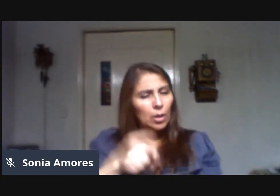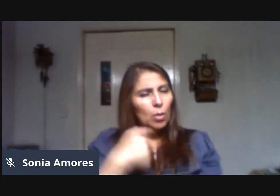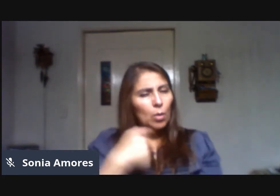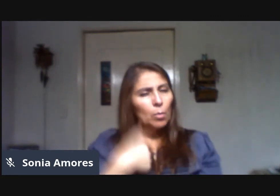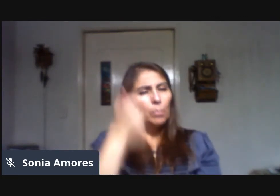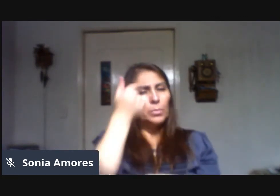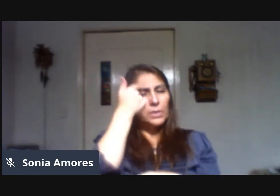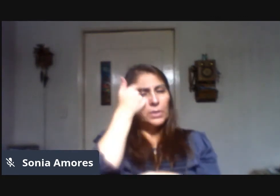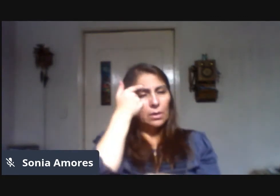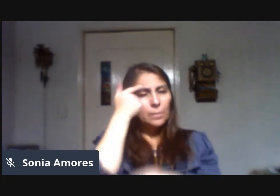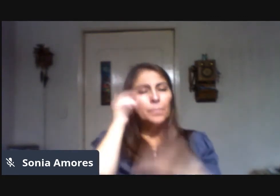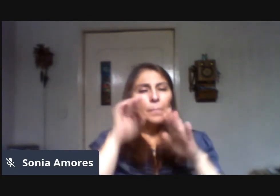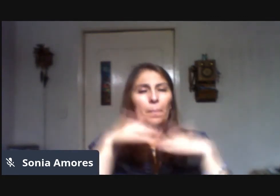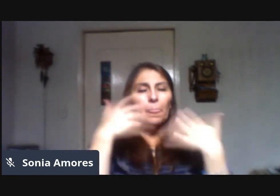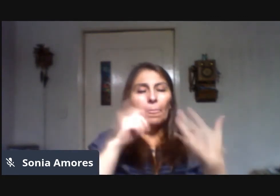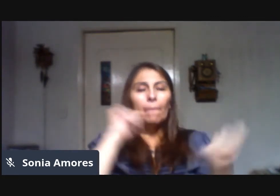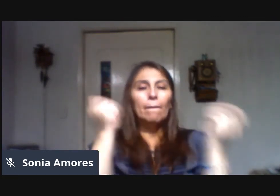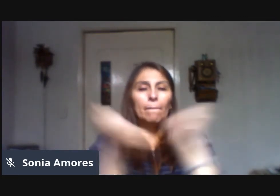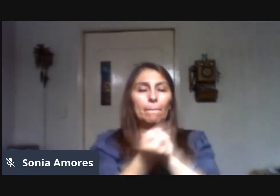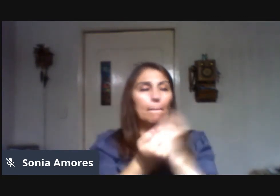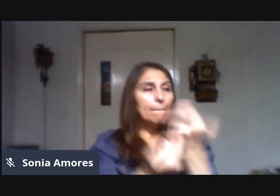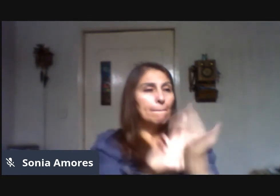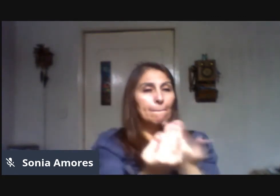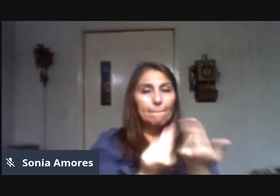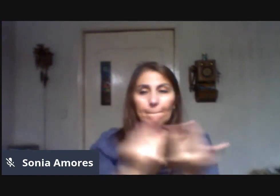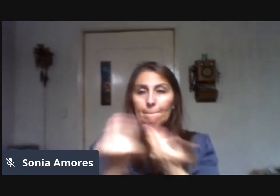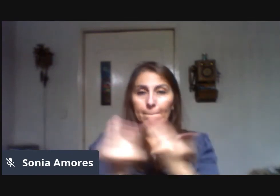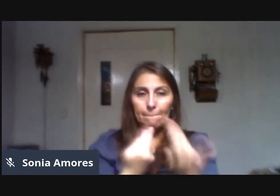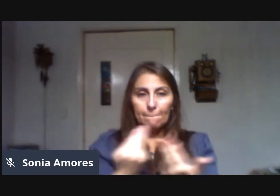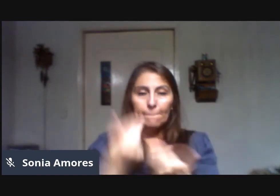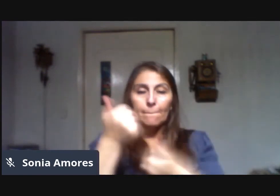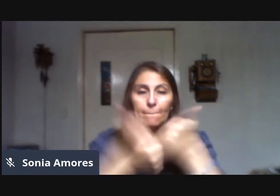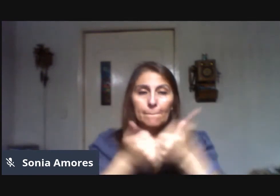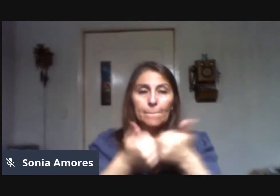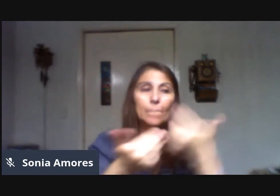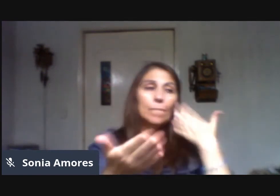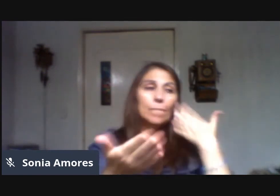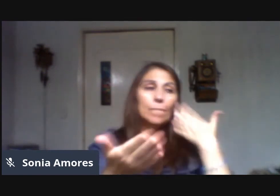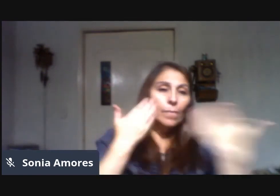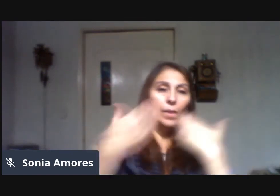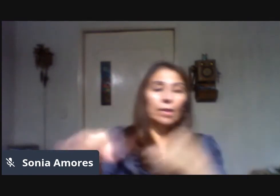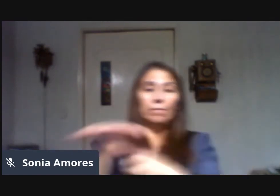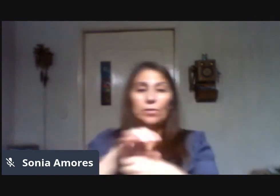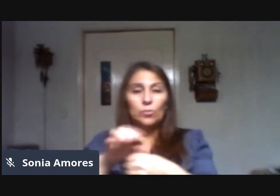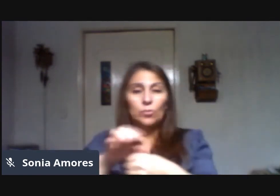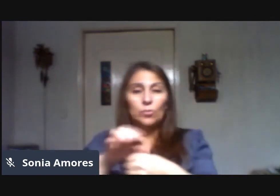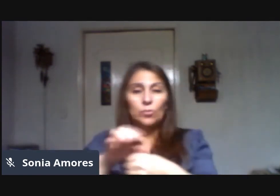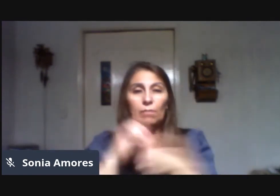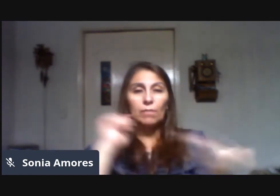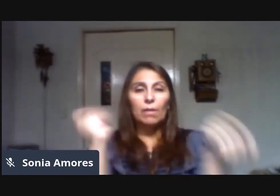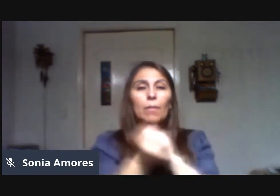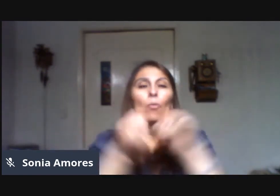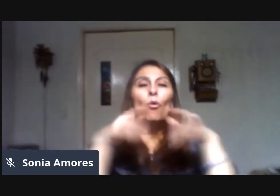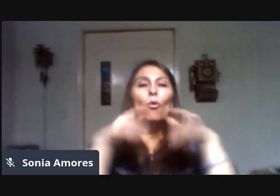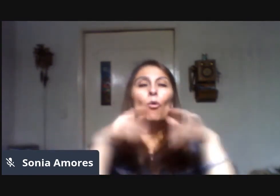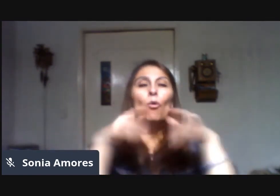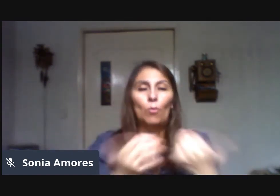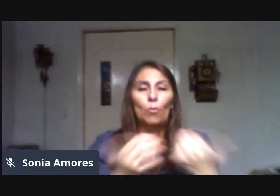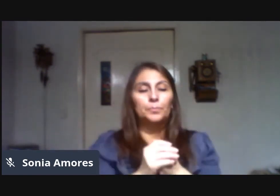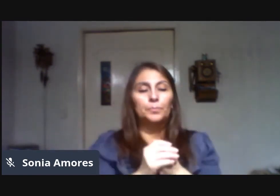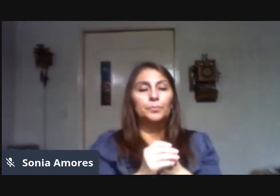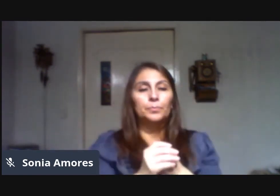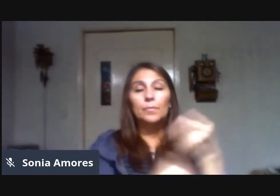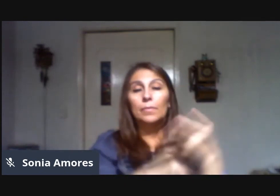esas dinámicas de relacionamiento entre el campo y la ciudad. ¿Cómo hacemos que eso